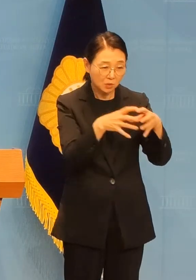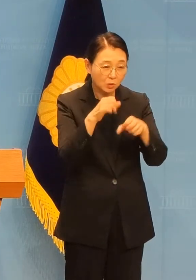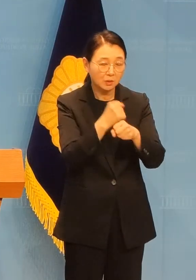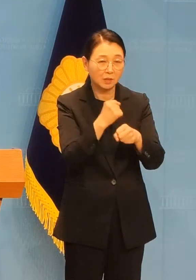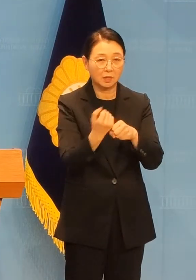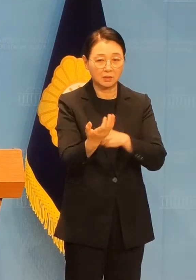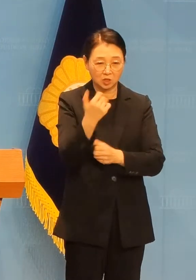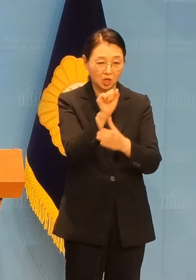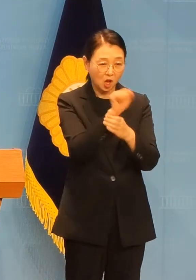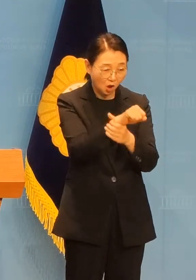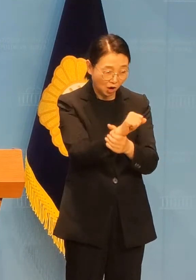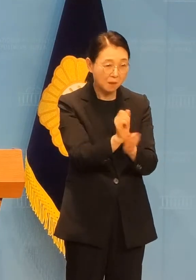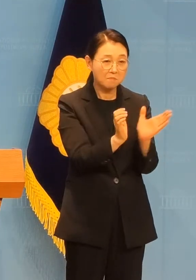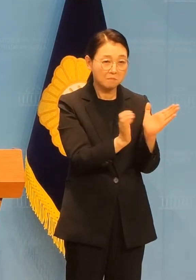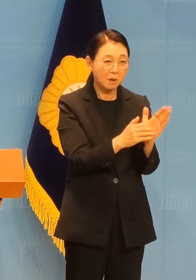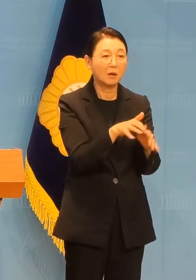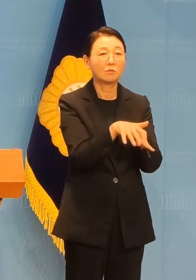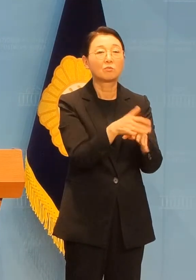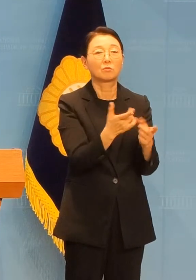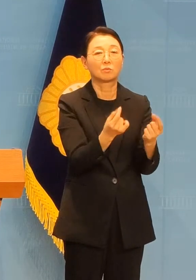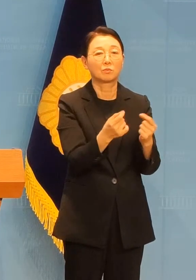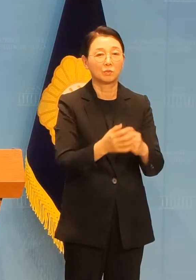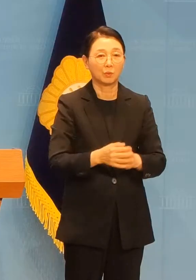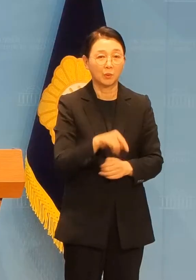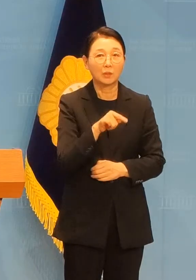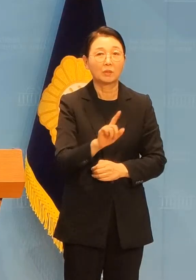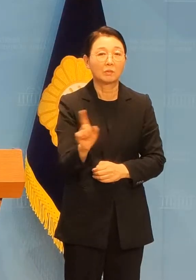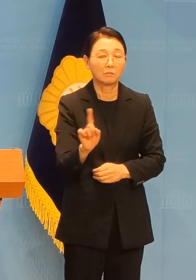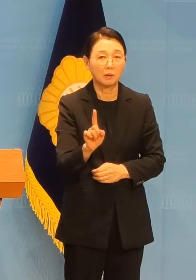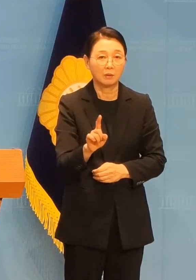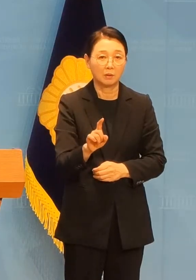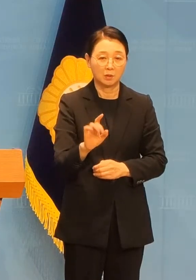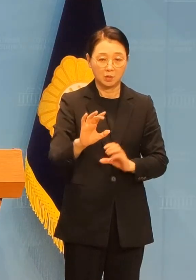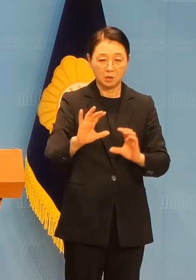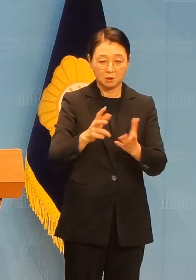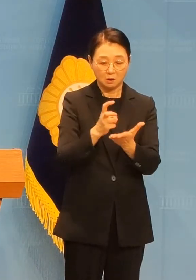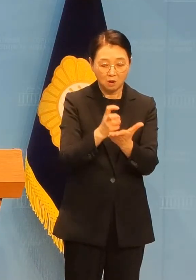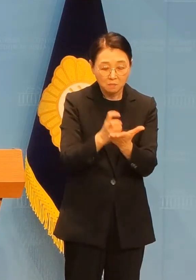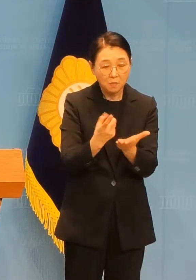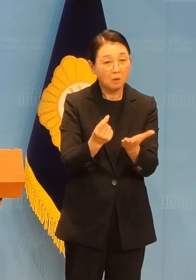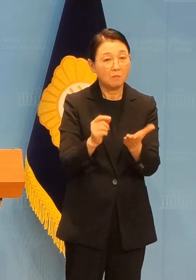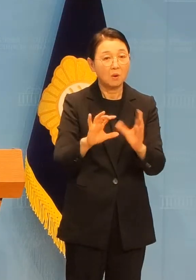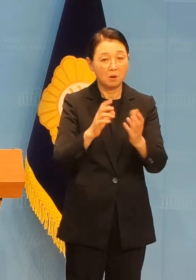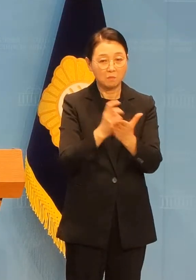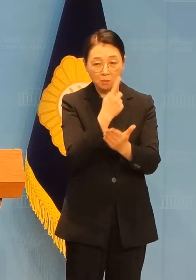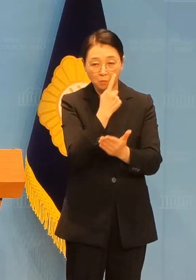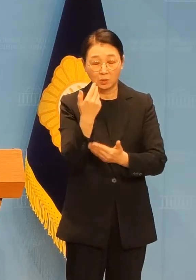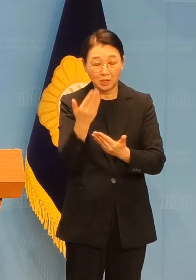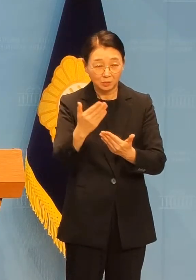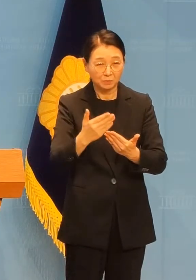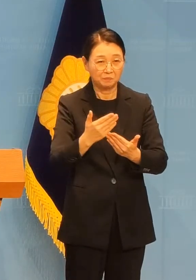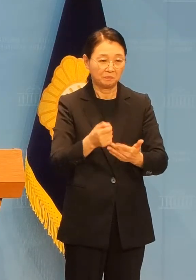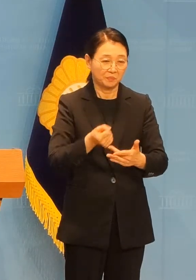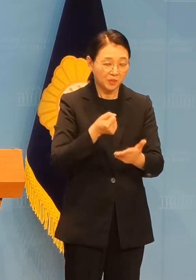사전에 허락하는 구조입니다. 이는 오늘의 헌법 질서, 특히 헌법이 보장하는 결사의